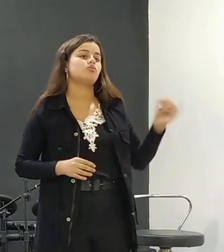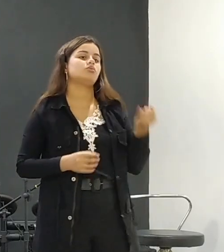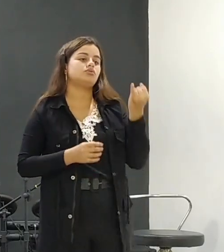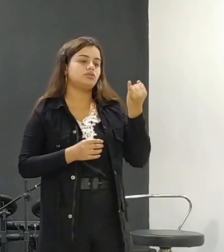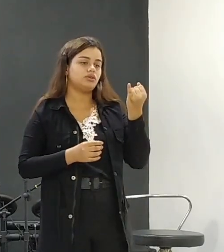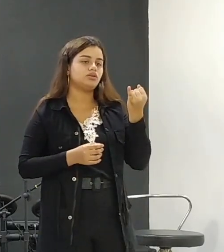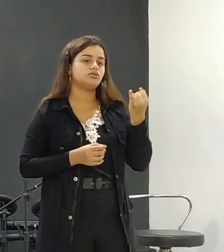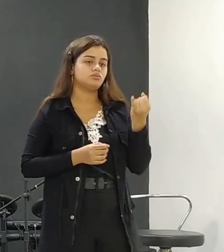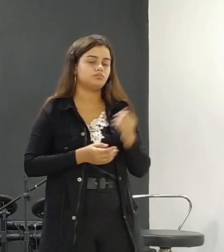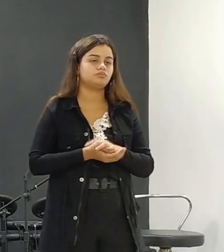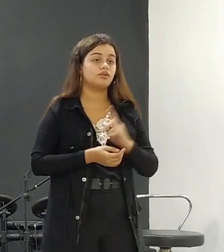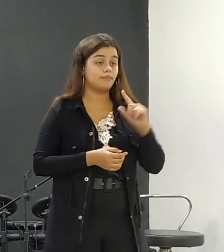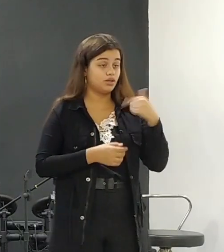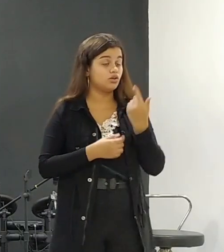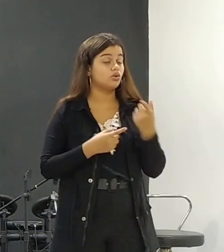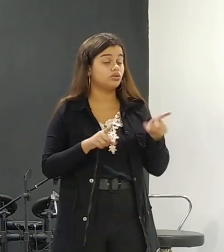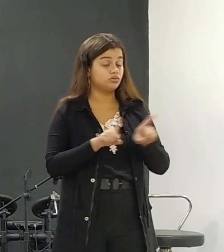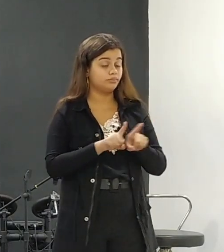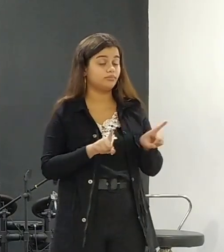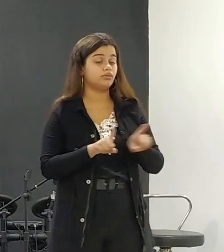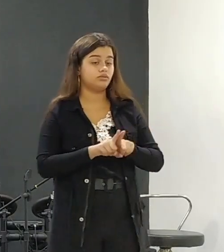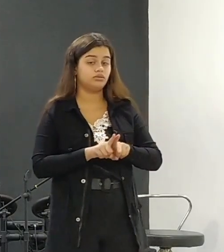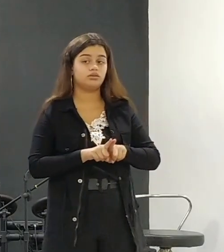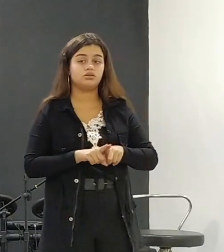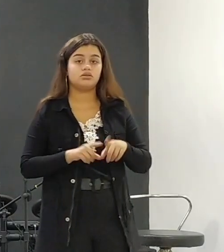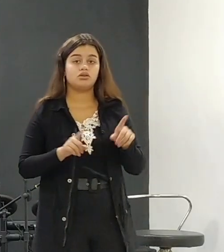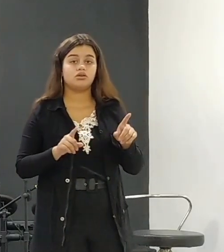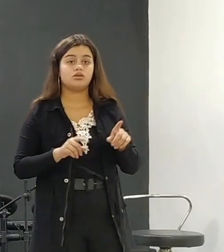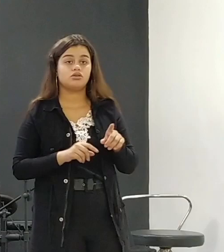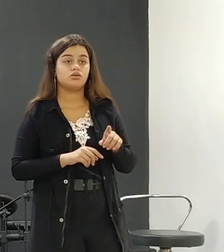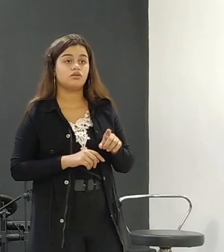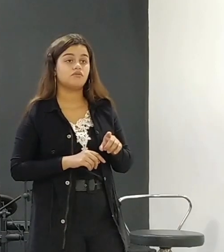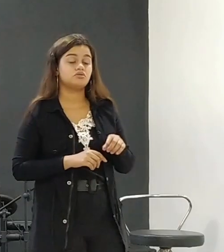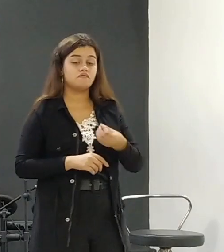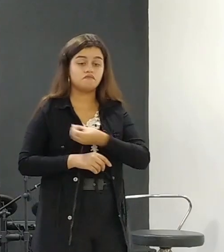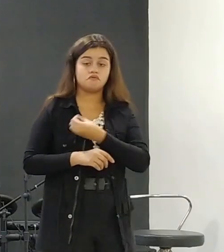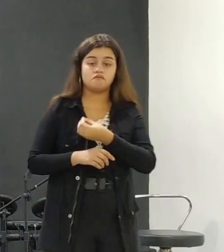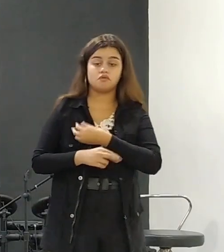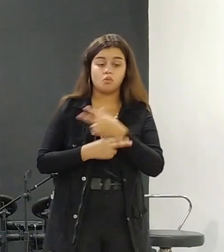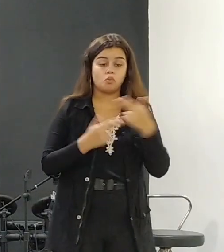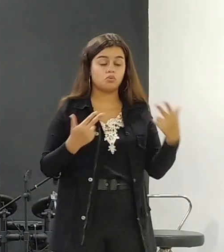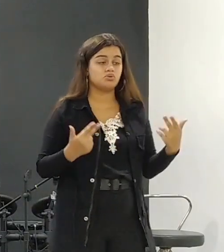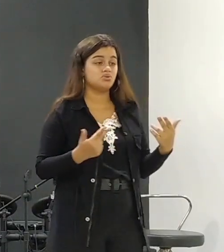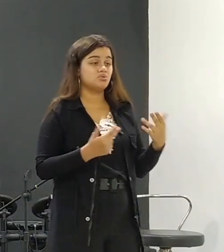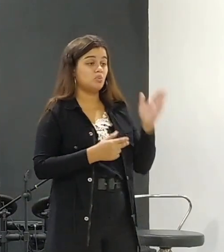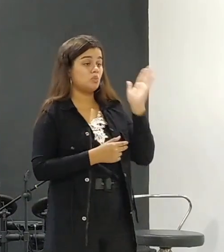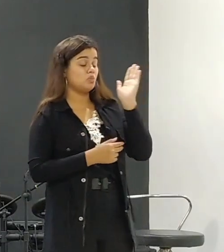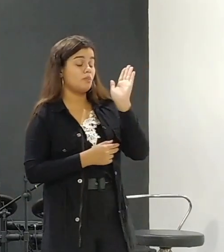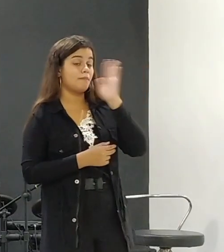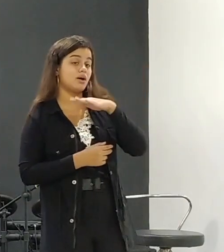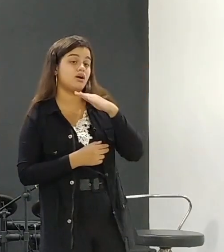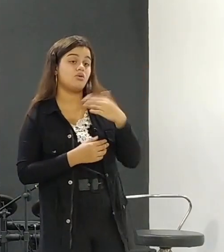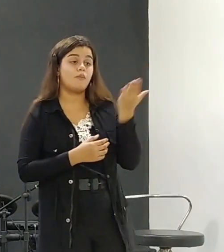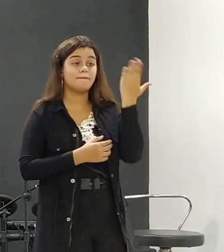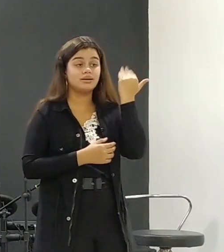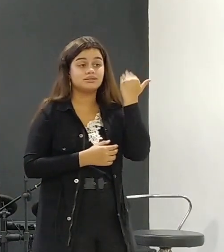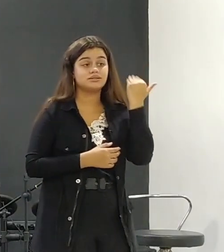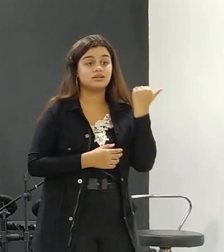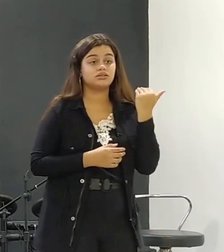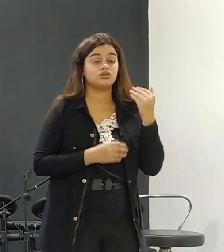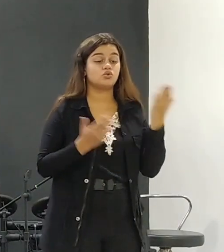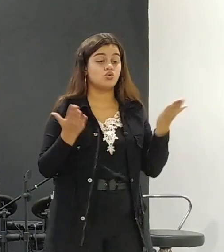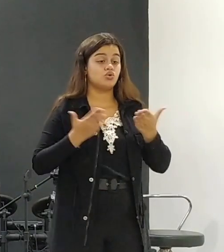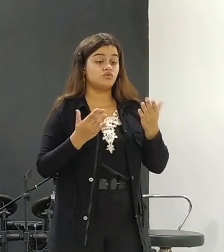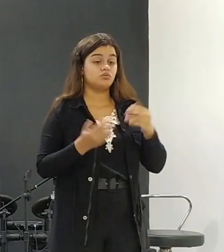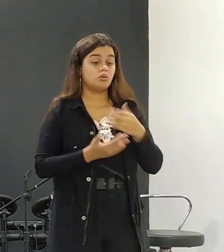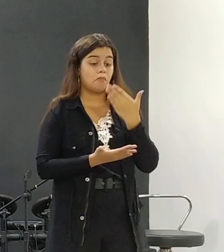está dando para nós também, porque não é porque você viveu algo ruim no passado, que hoje você pode perder